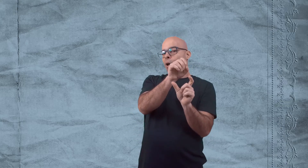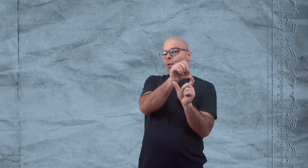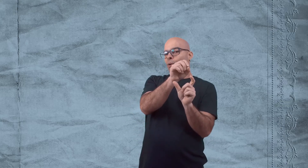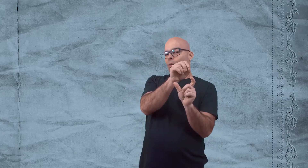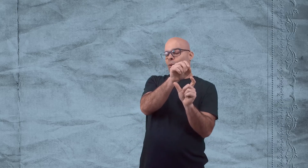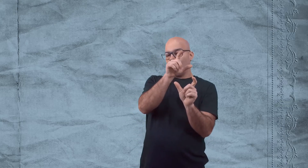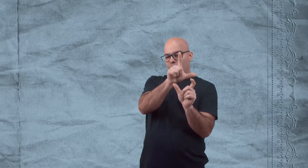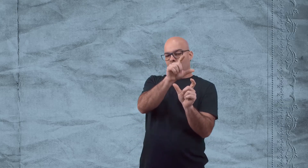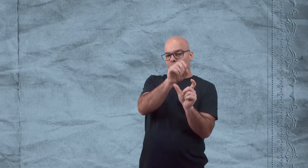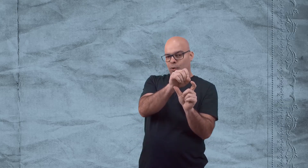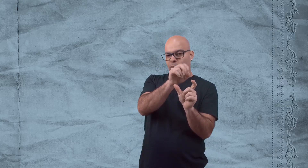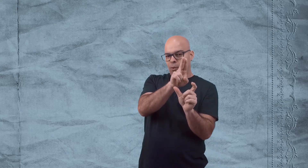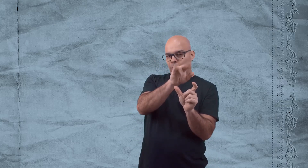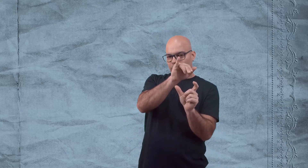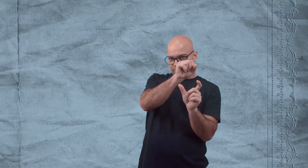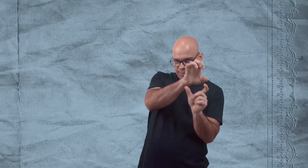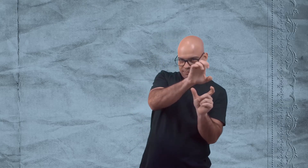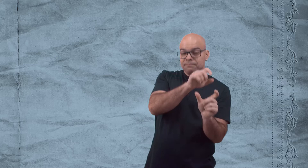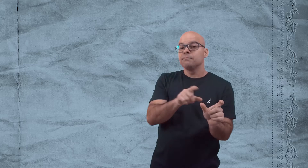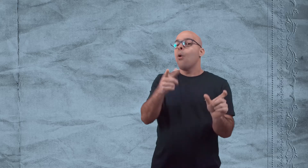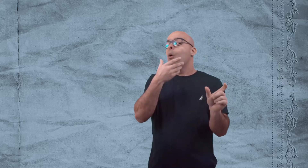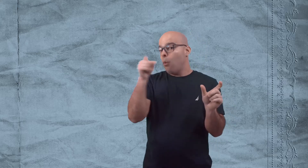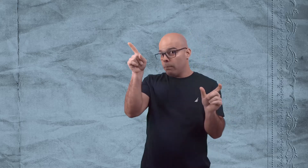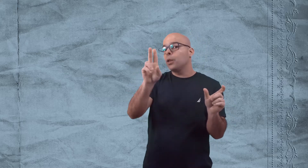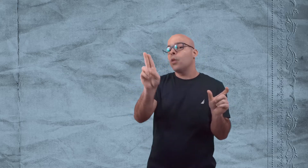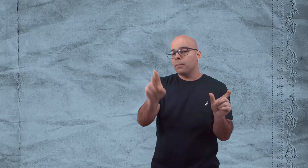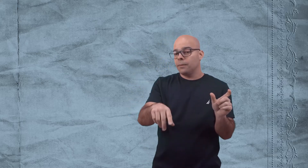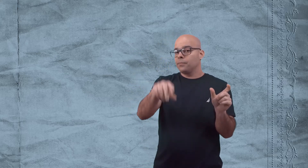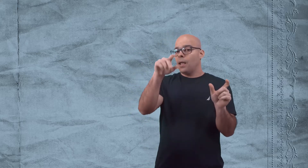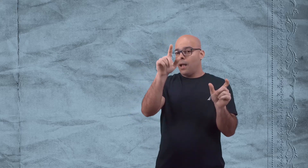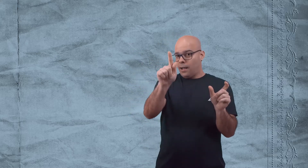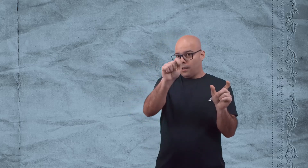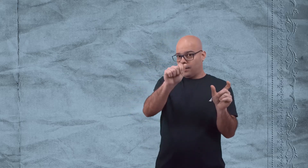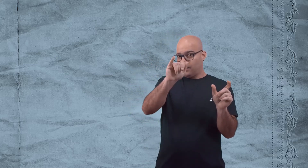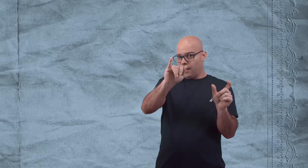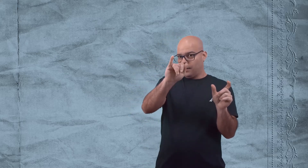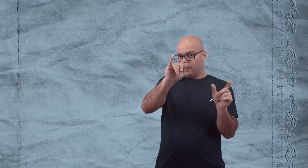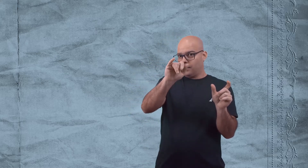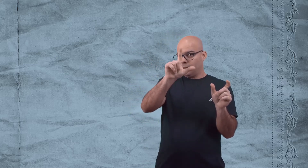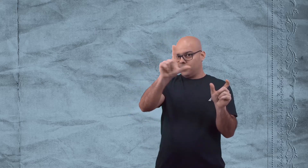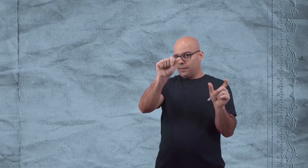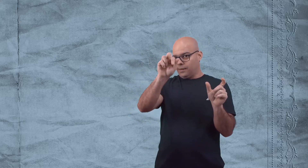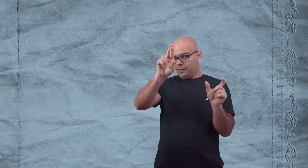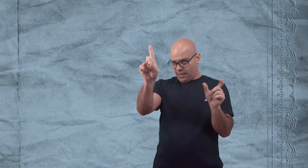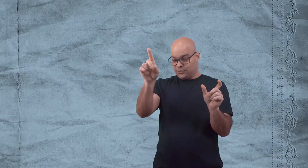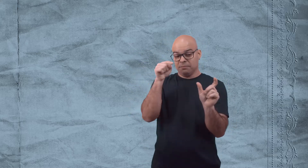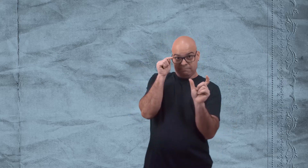nome, Louise, juntando com o sobrenome do seu marido Gaillard, ficou